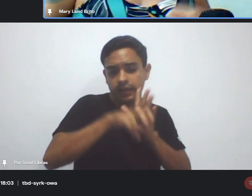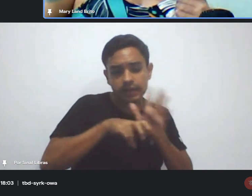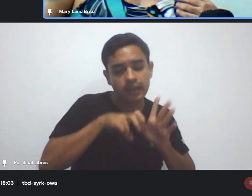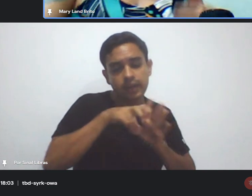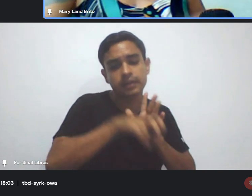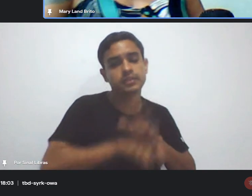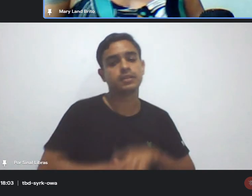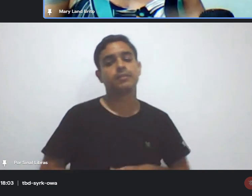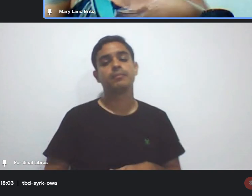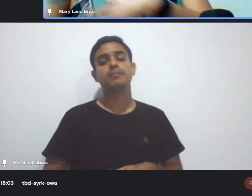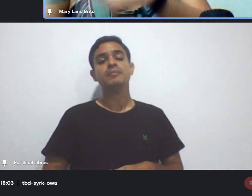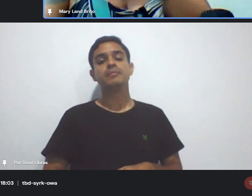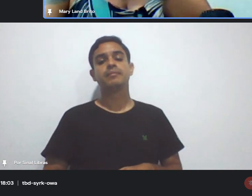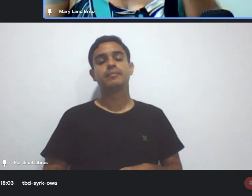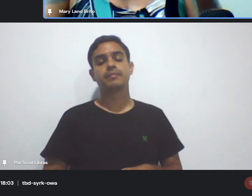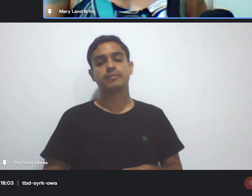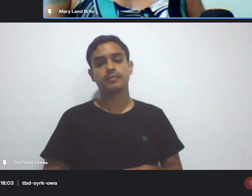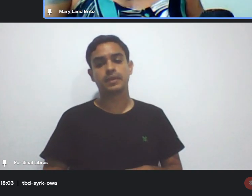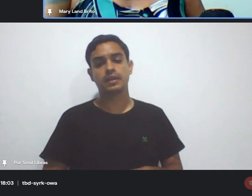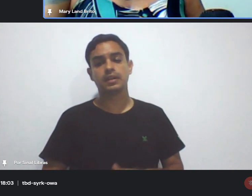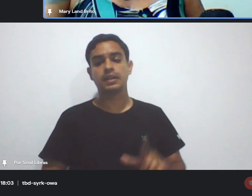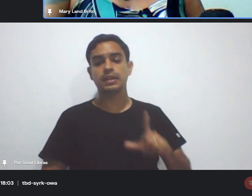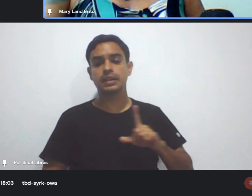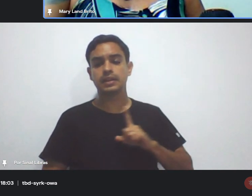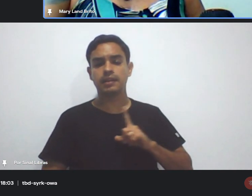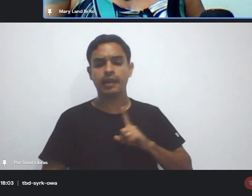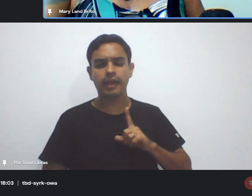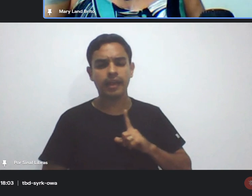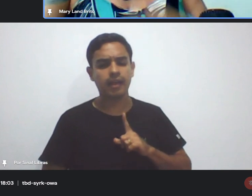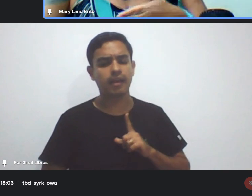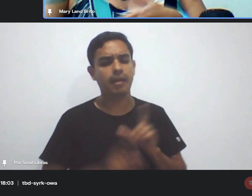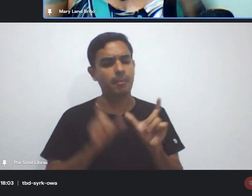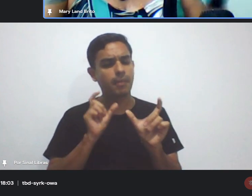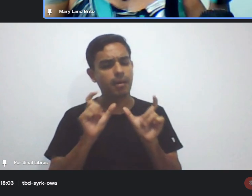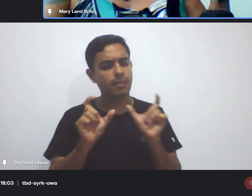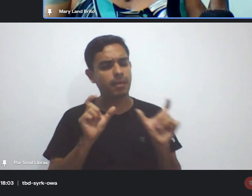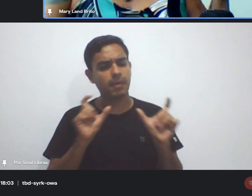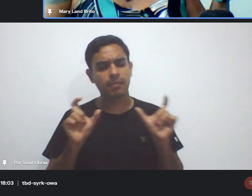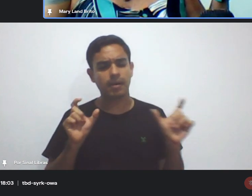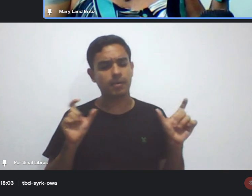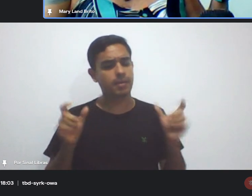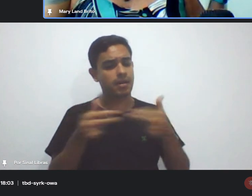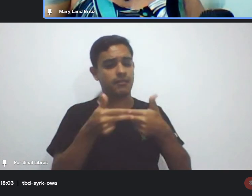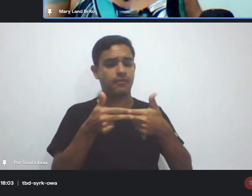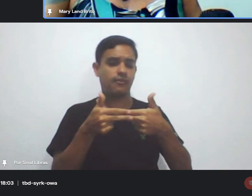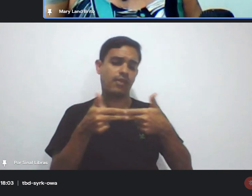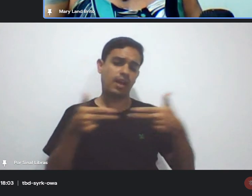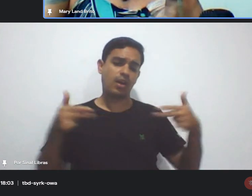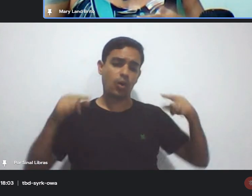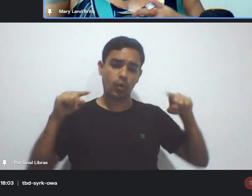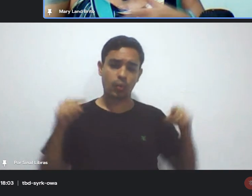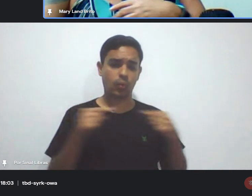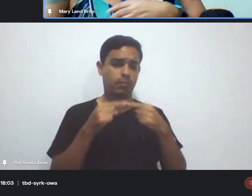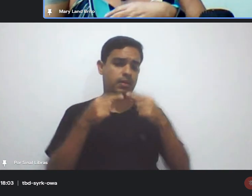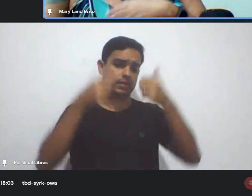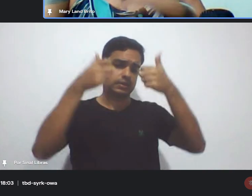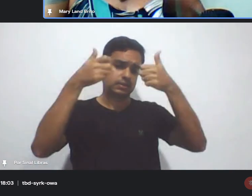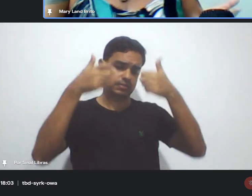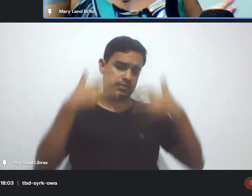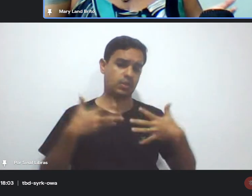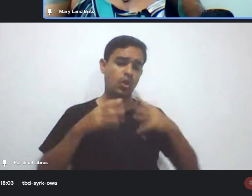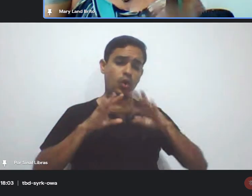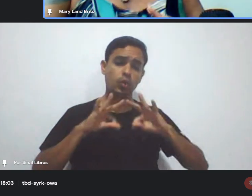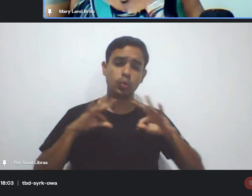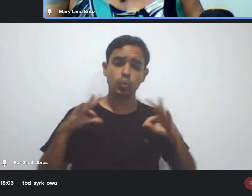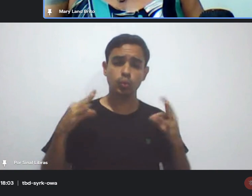tem essas formas diferentes de expressar, porque no fundo é a explicação até dada anteriormente, porque no fundo são todas